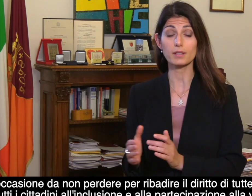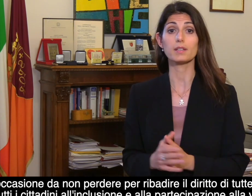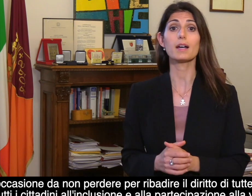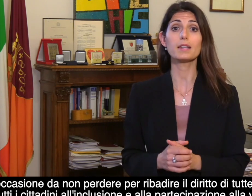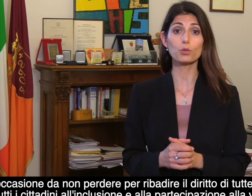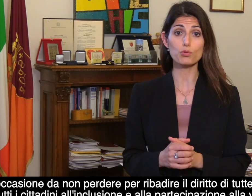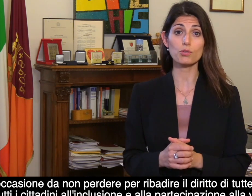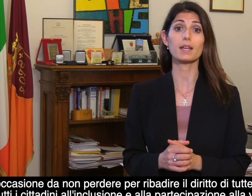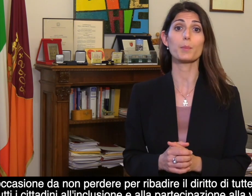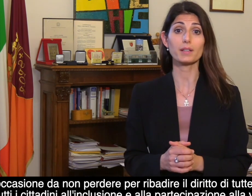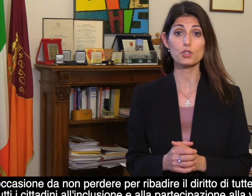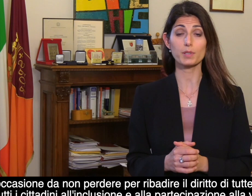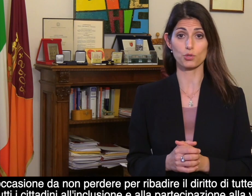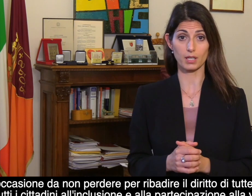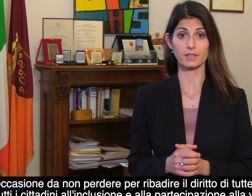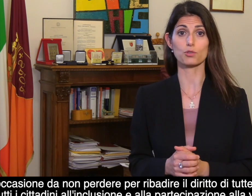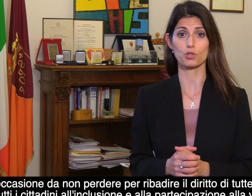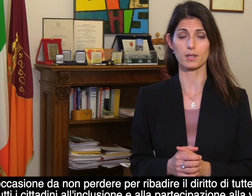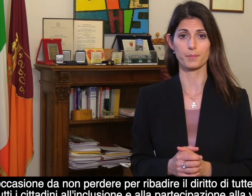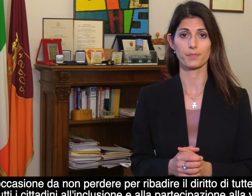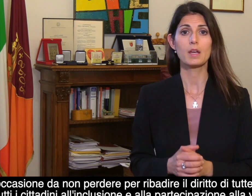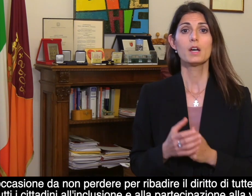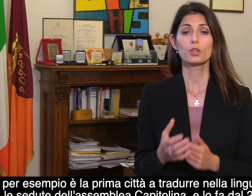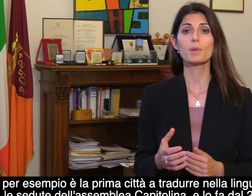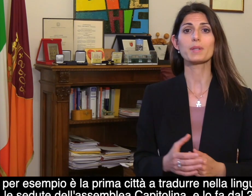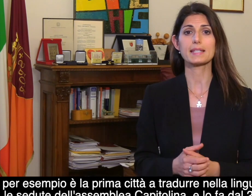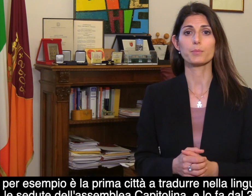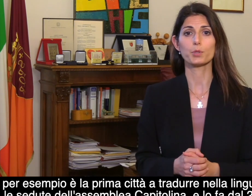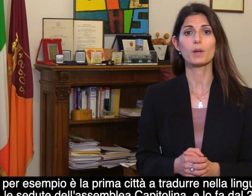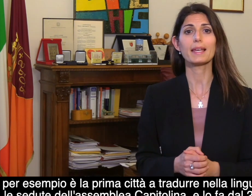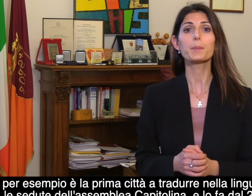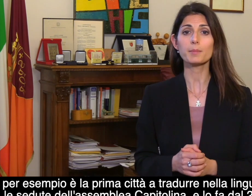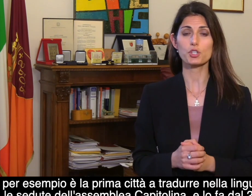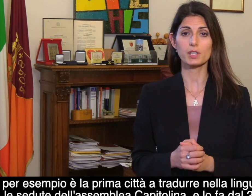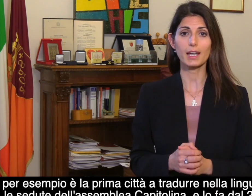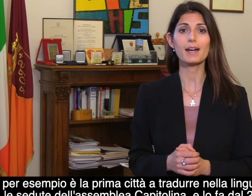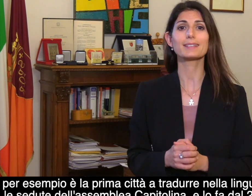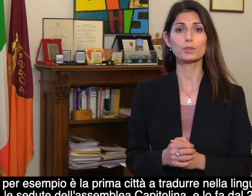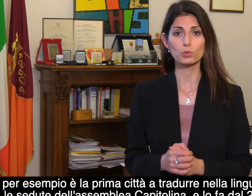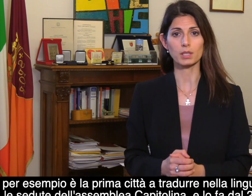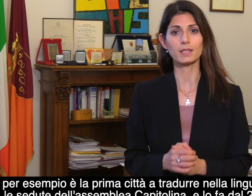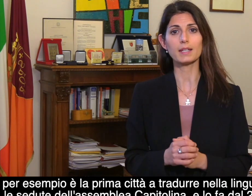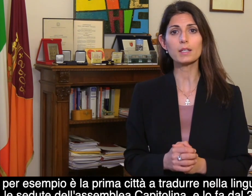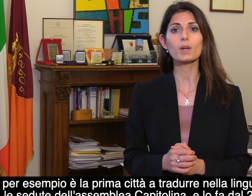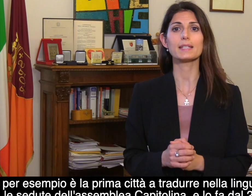all'inclusione alla partecipazione alla vita sociale roma per esempio è la prima città a tradurre nella lingua dei segni